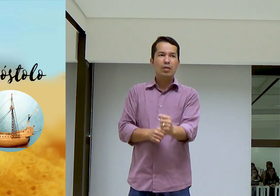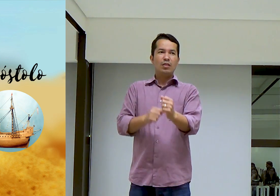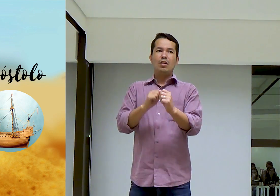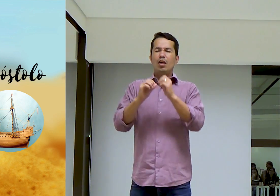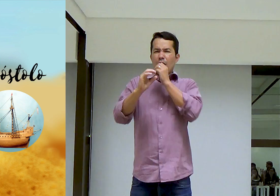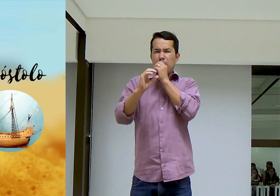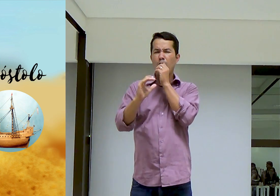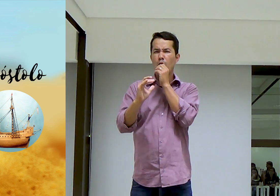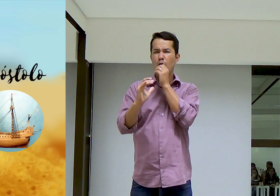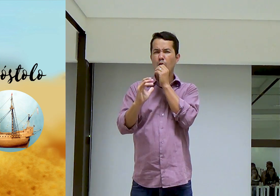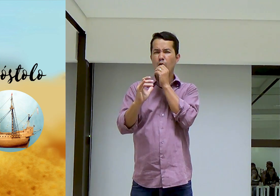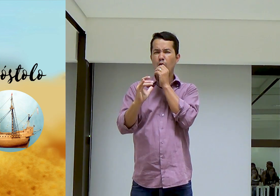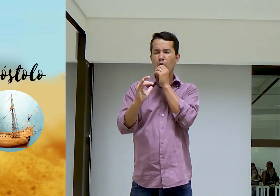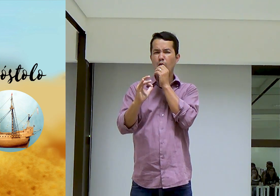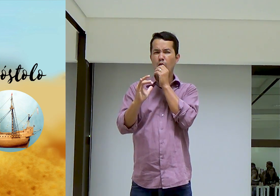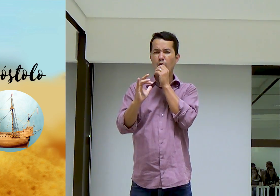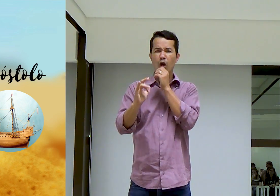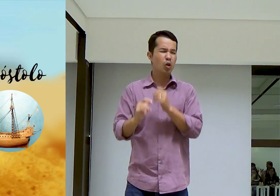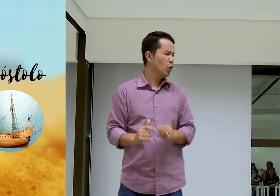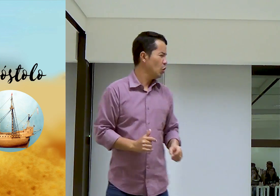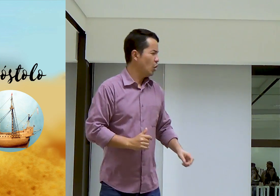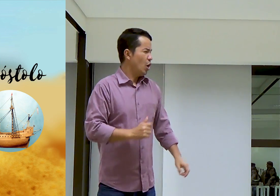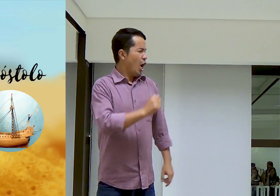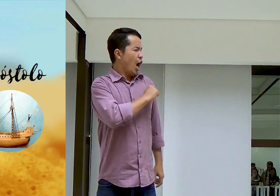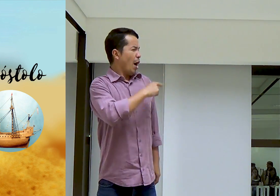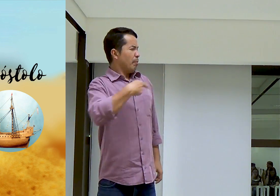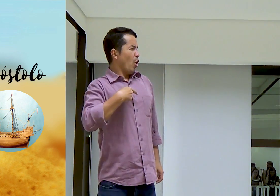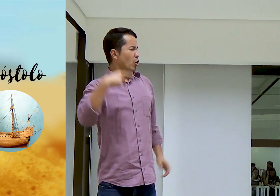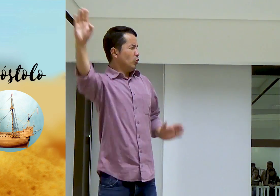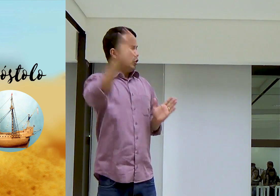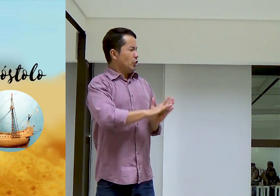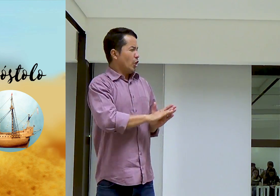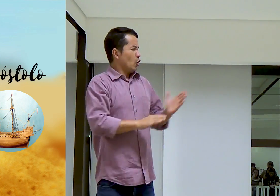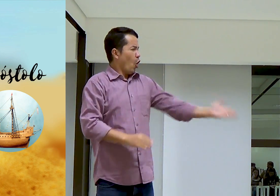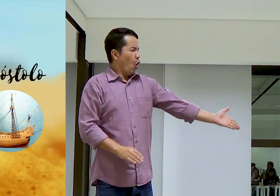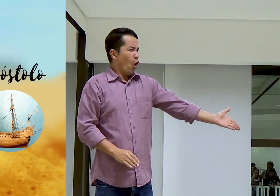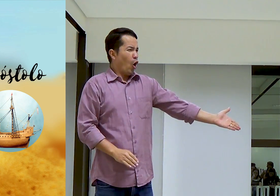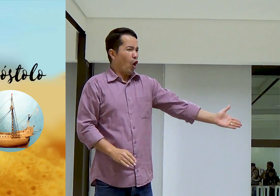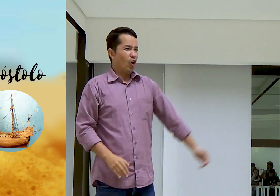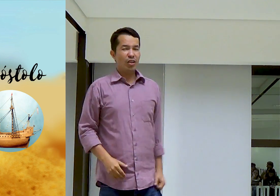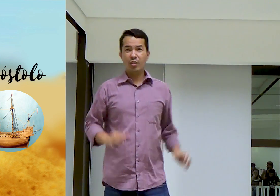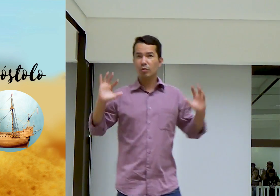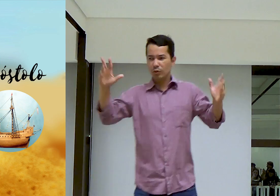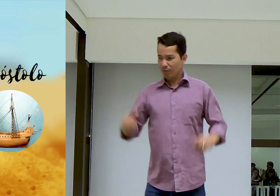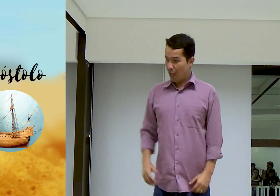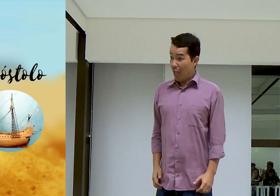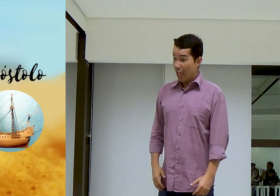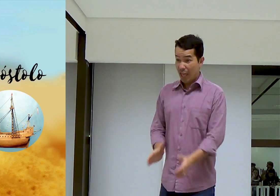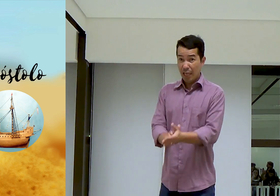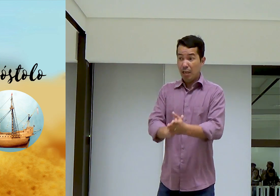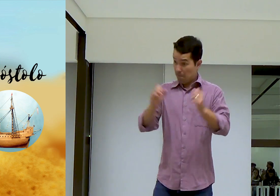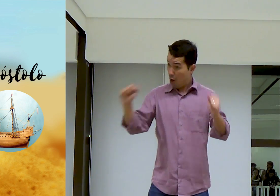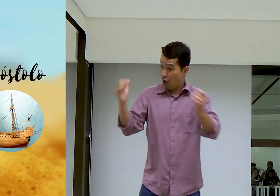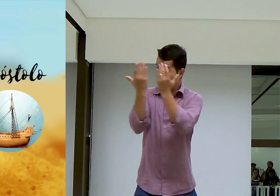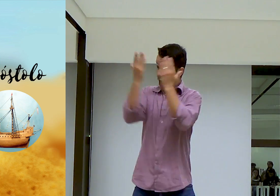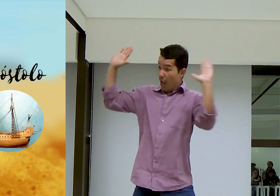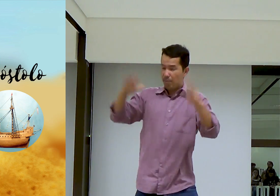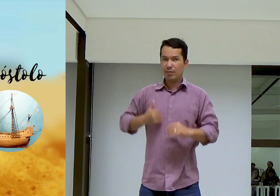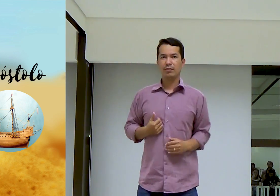vai, quando chega lá, as trombetas tocam e dizem, um apóstolo está chegando, podem abrir